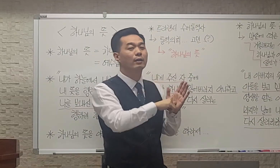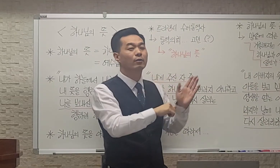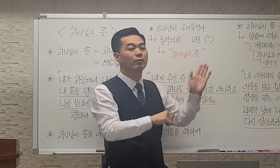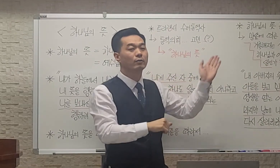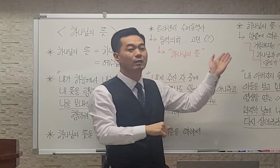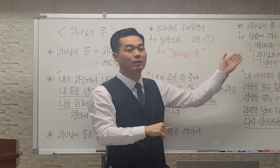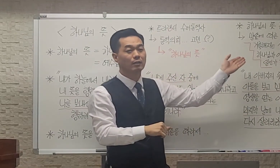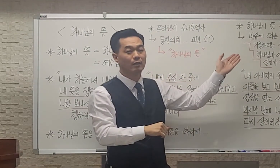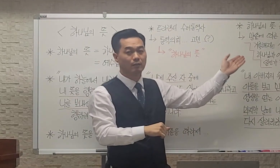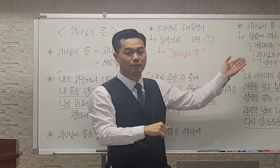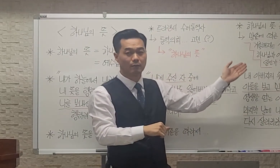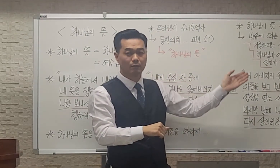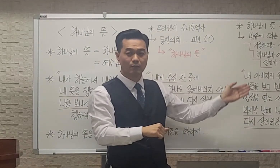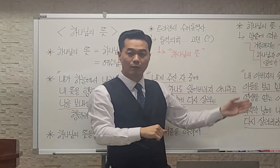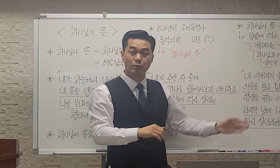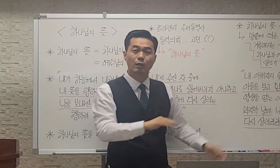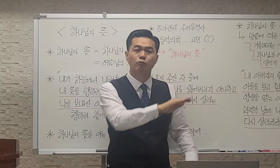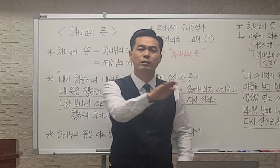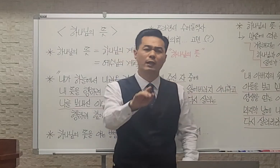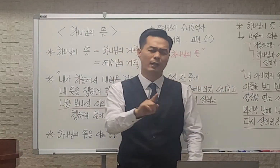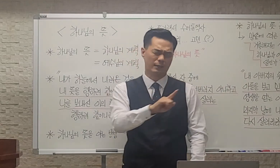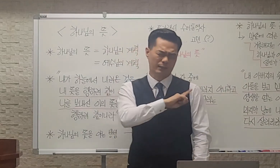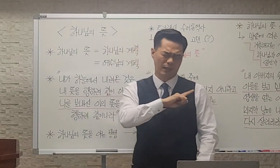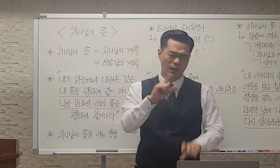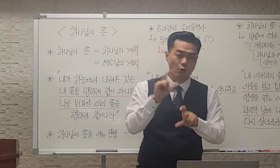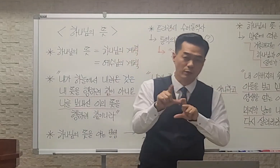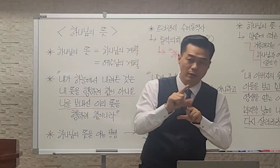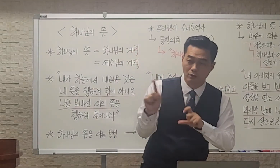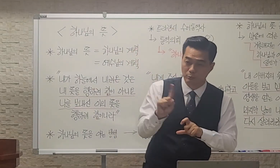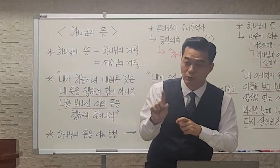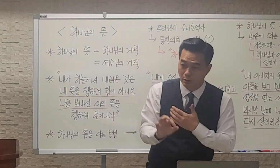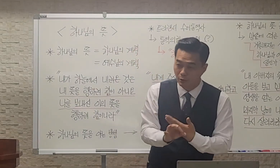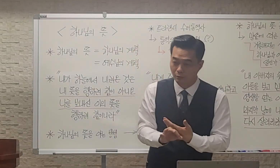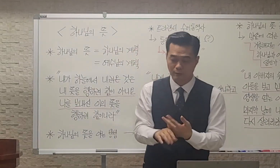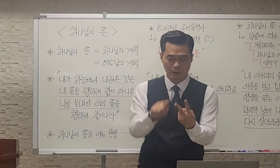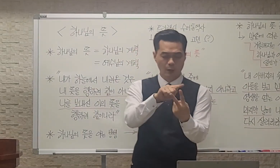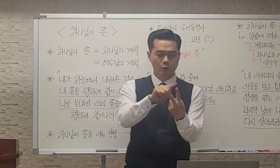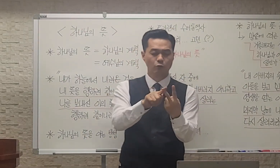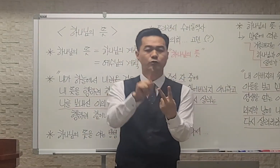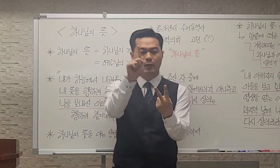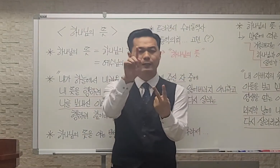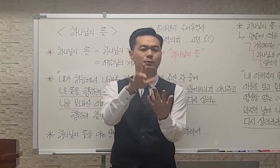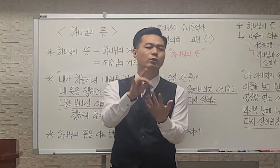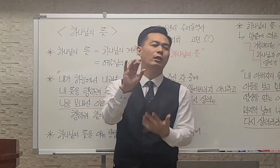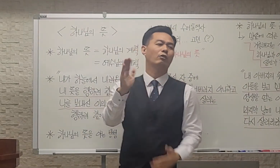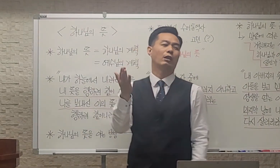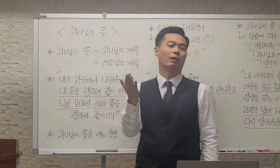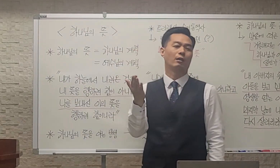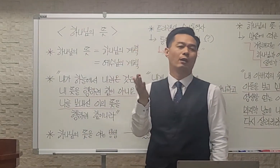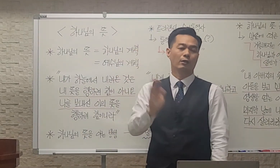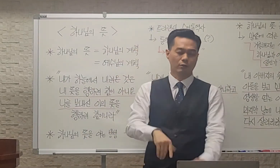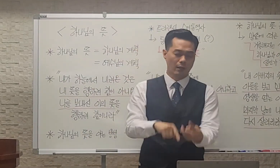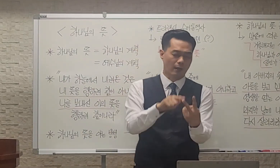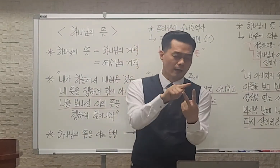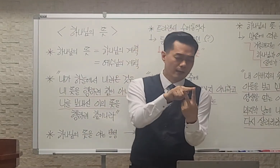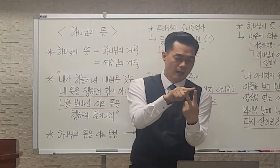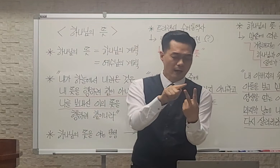때예요. 네. 근데 우리가 가장 고민되는 것은 뭐냐면 둘 중에 하나를 선택해야 돼. 그런데